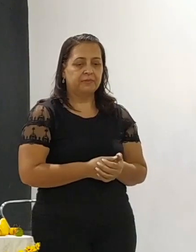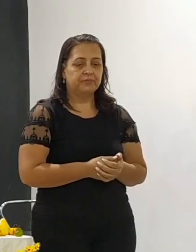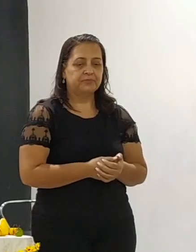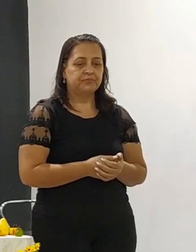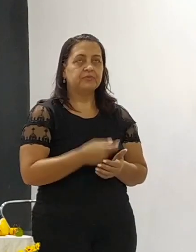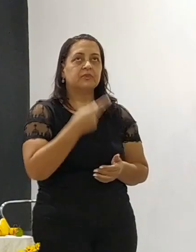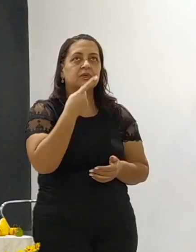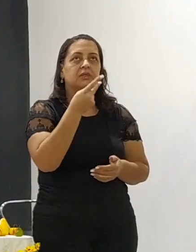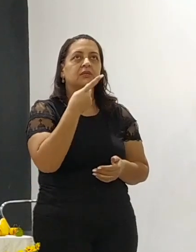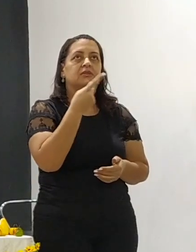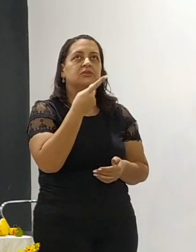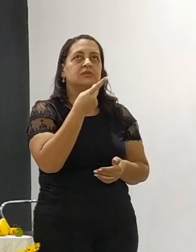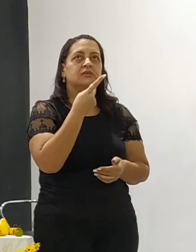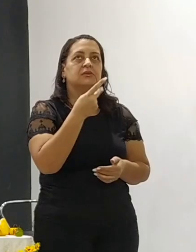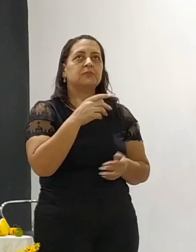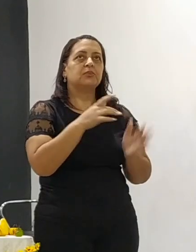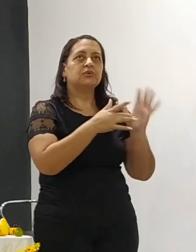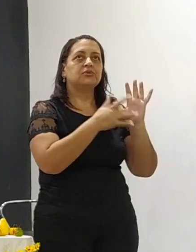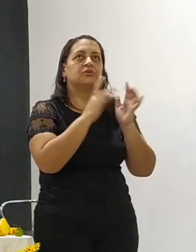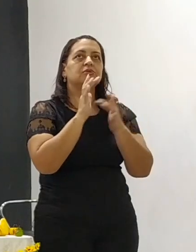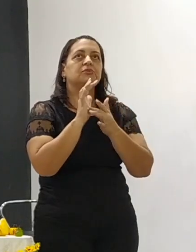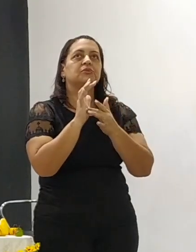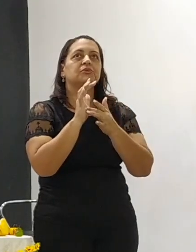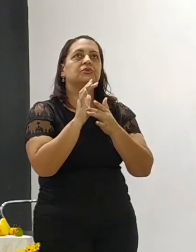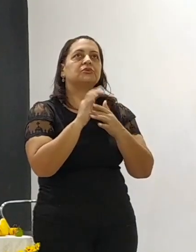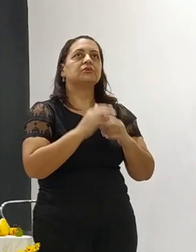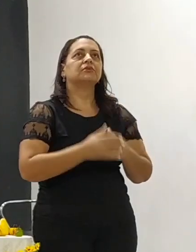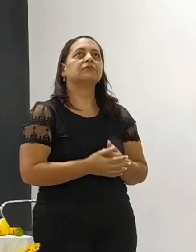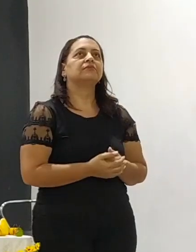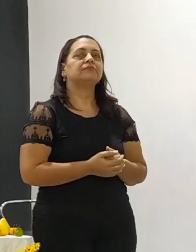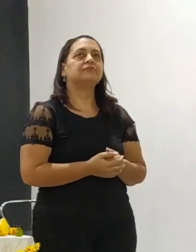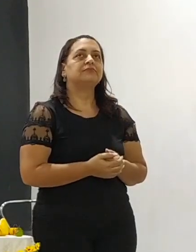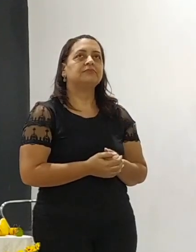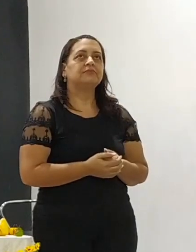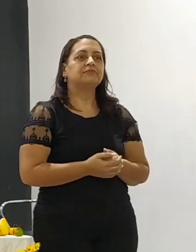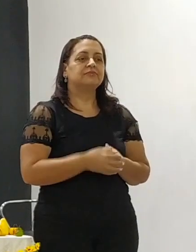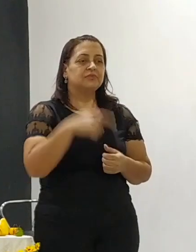disse-lhes, pois, Jesus outra vez. Isso quer dizer que ele já tinha